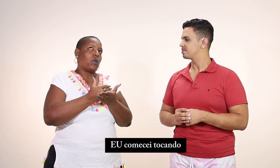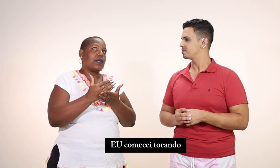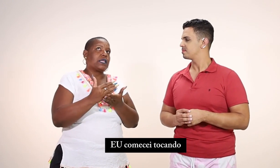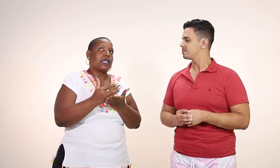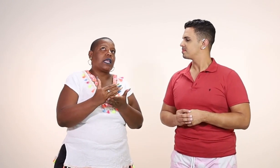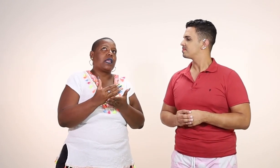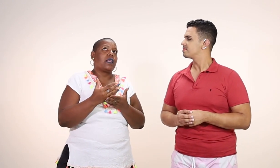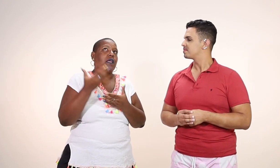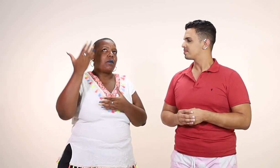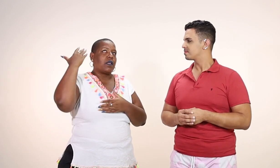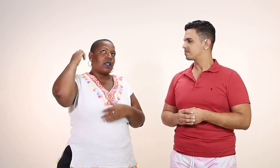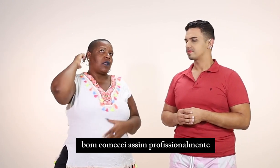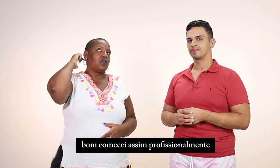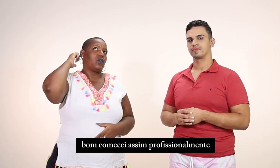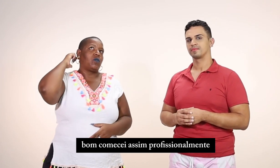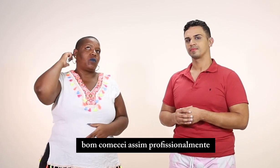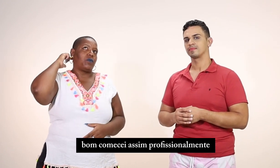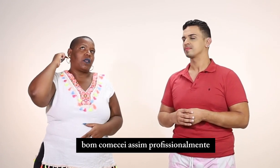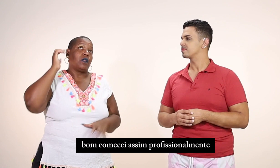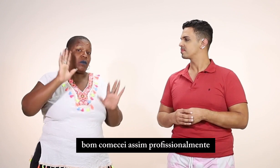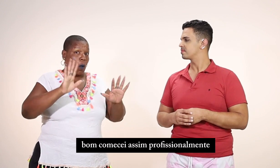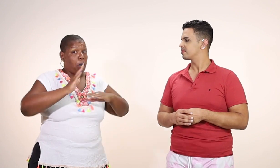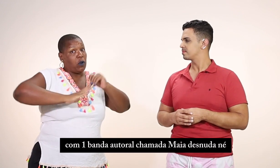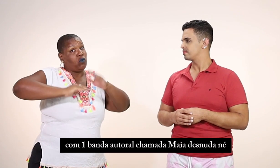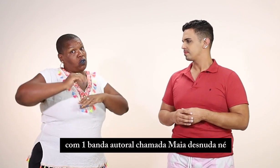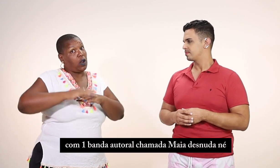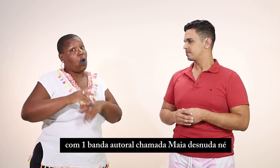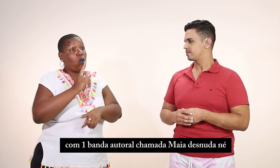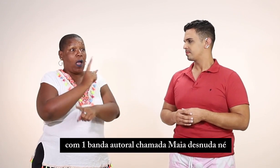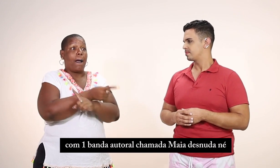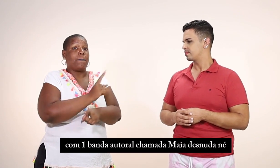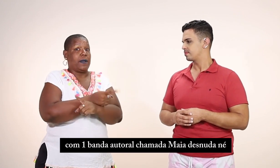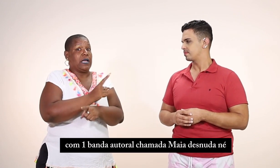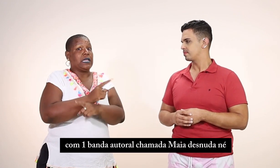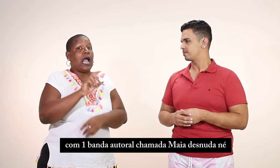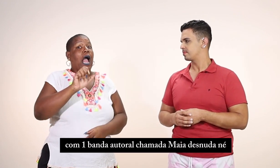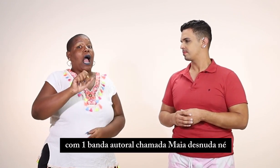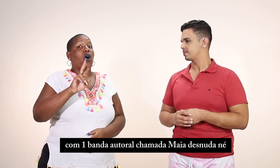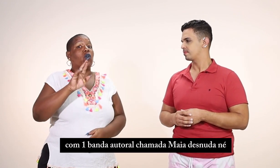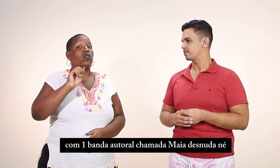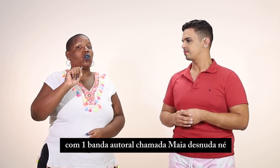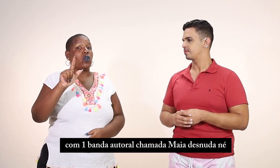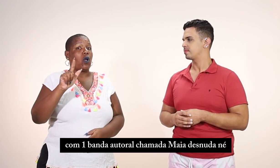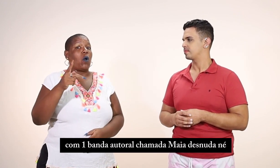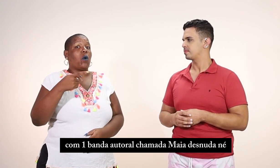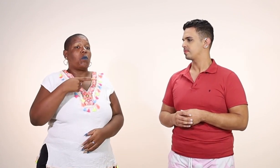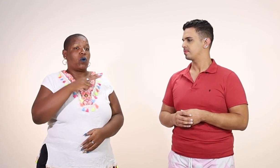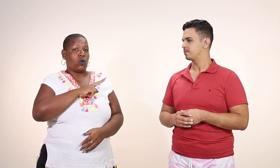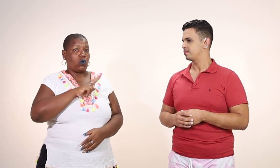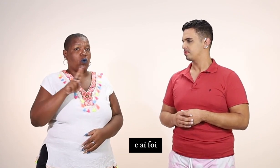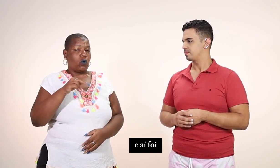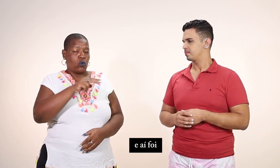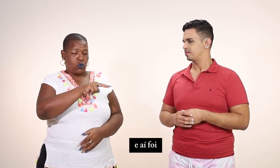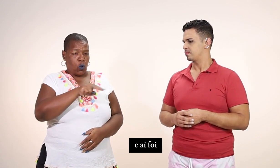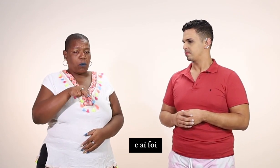tocando, bom, eu comecei assim profissionalmente com uma banda autoral chamada Maia Desnuda, né? E